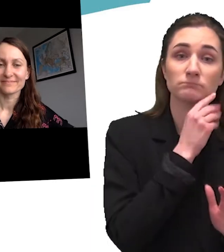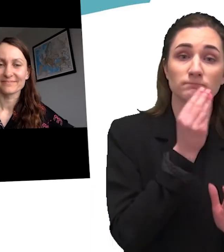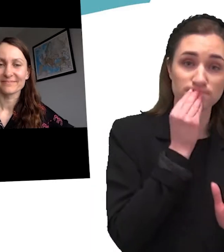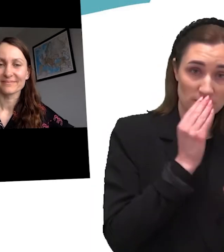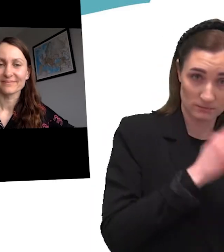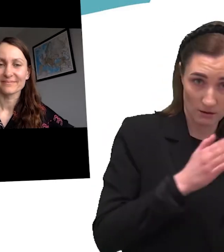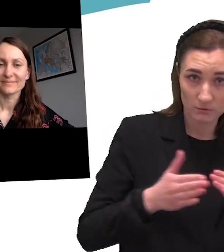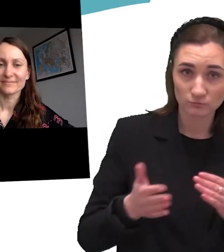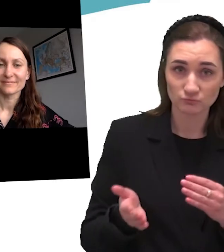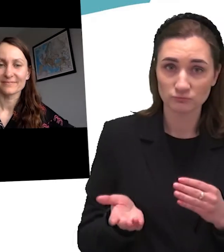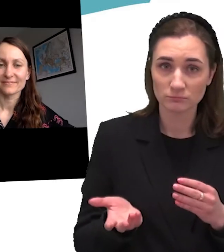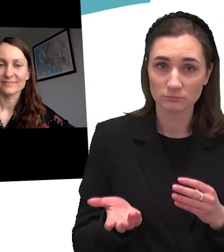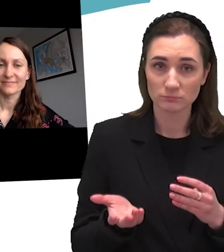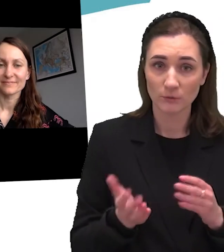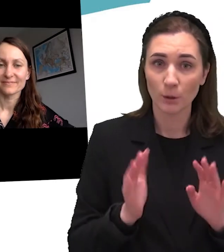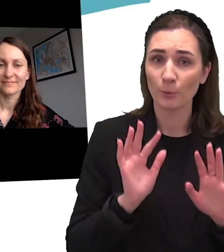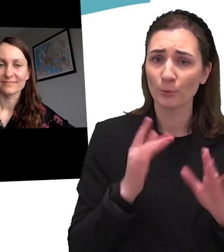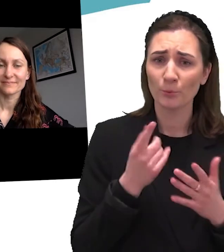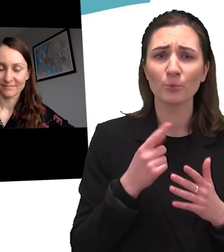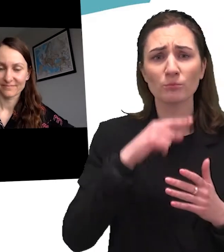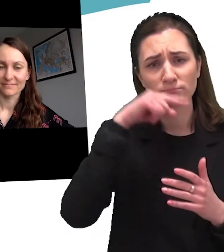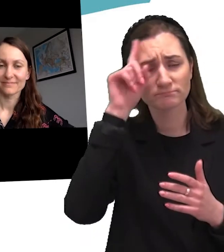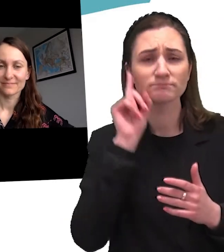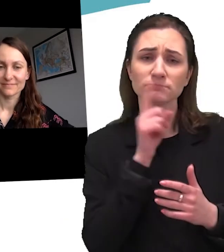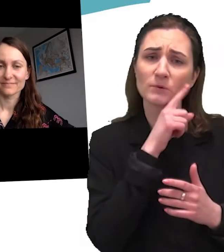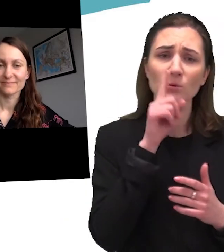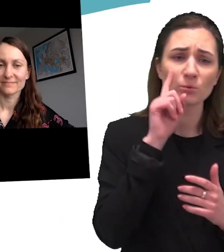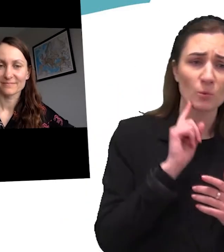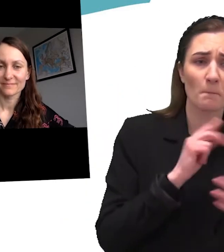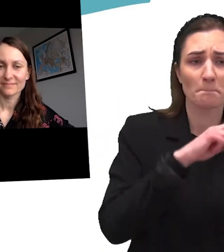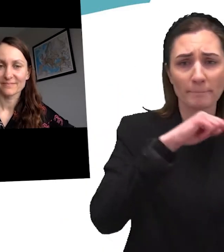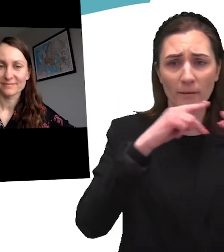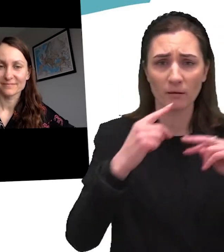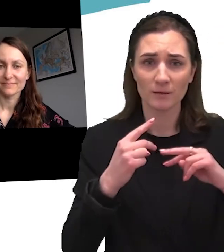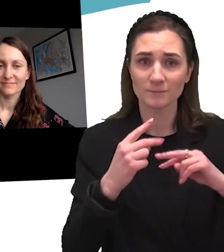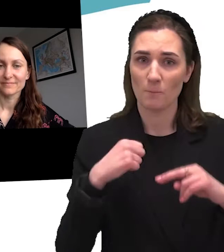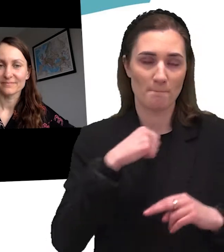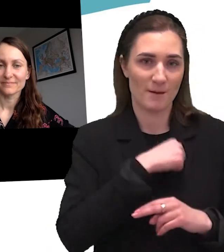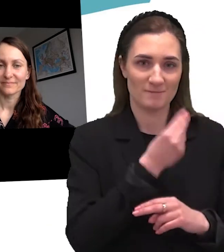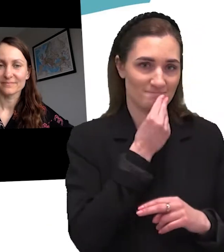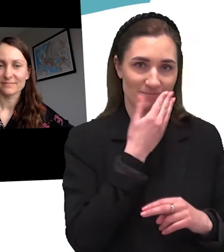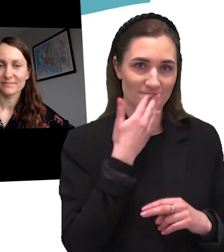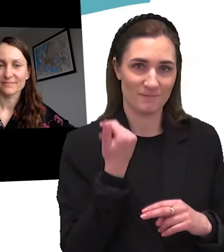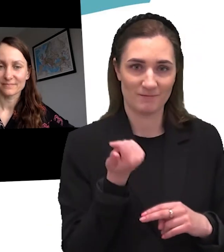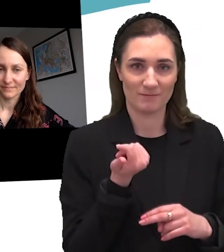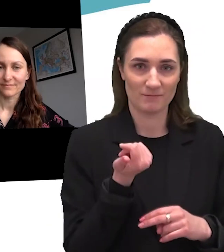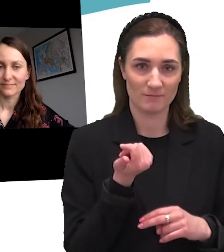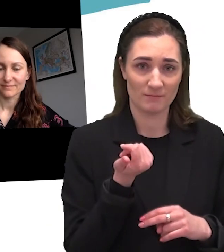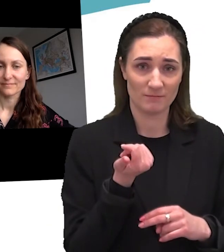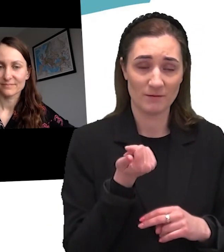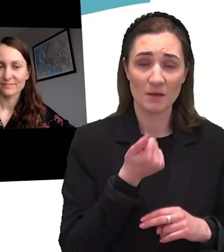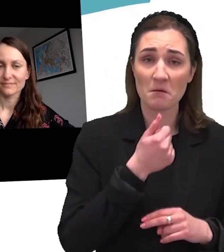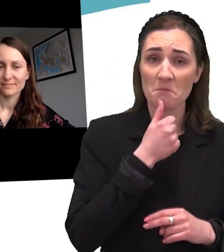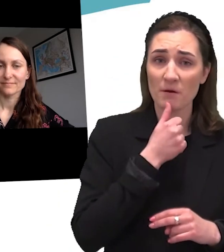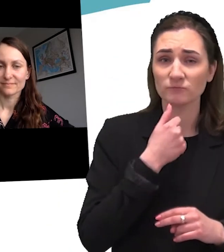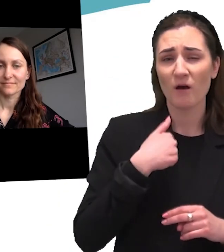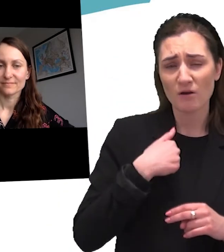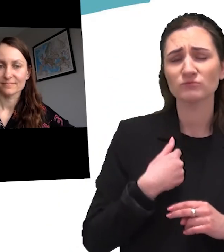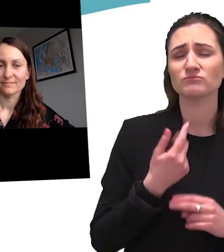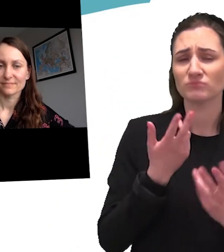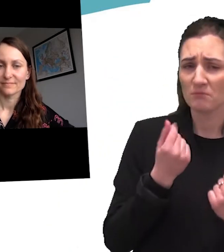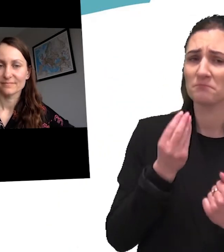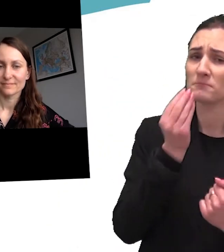klausimas, ar patys tėvai valgo tas daržovės. Ir jeigu tėvai nori keisti, patys nevalgo,